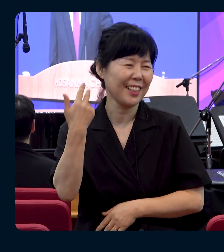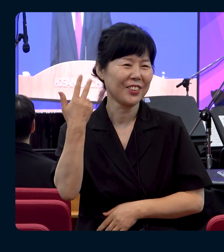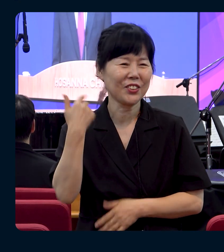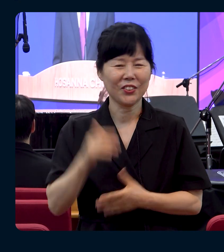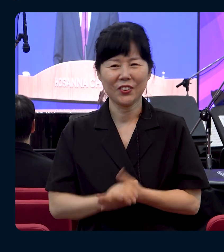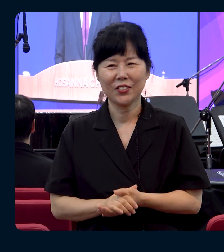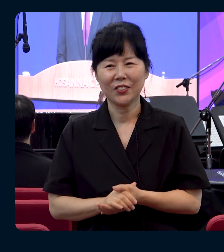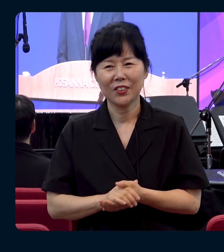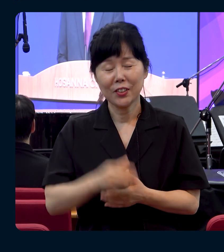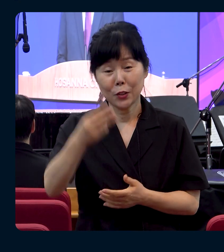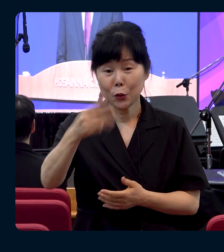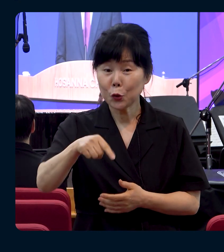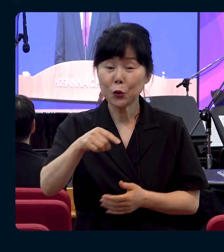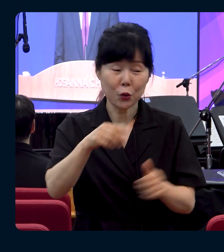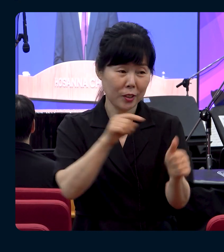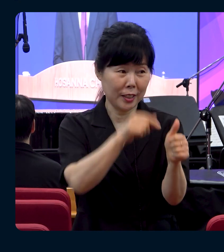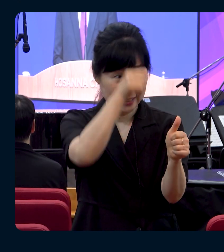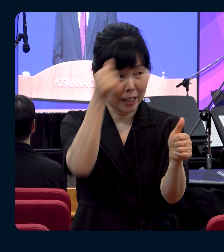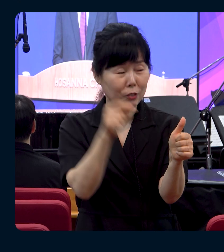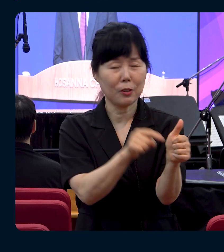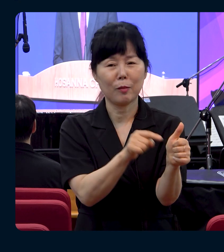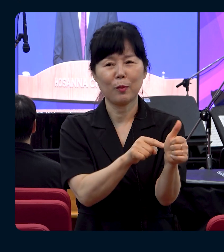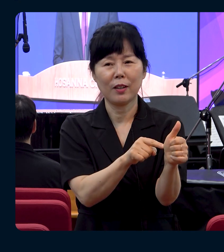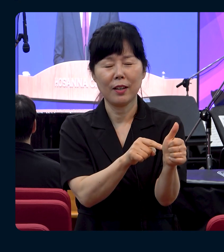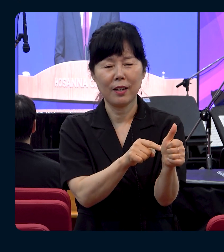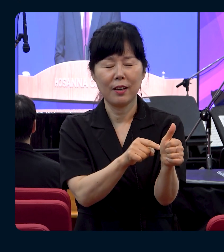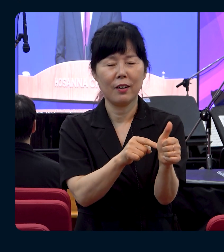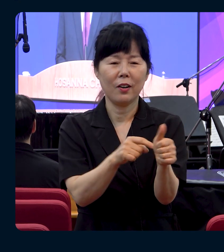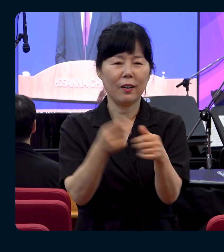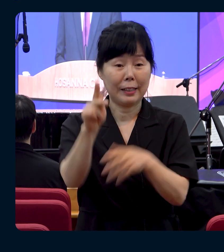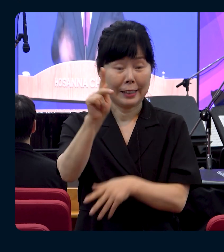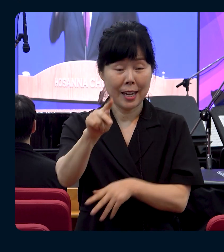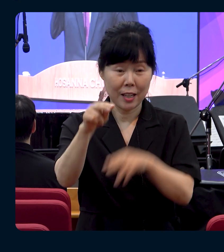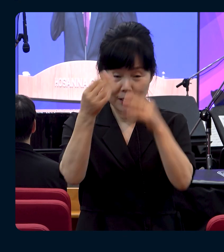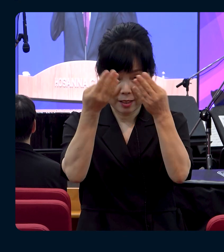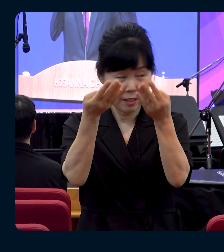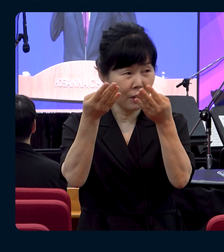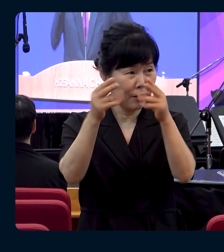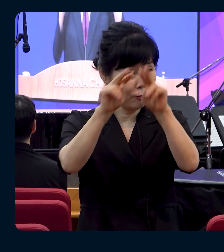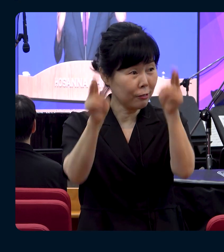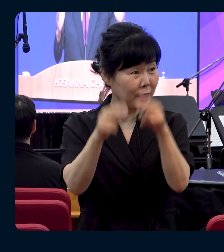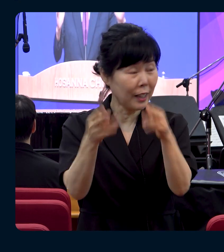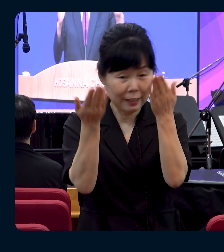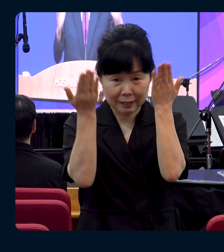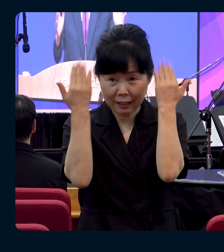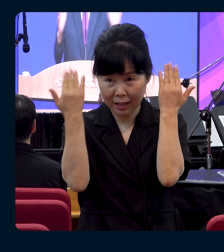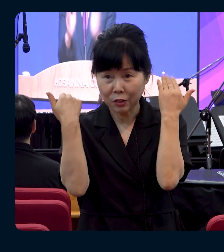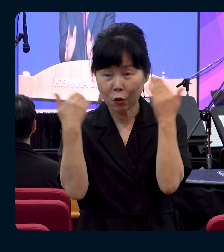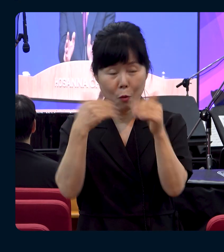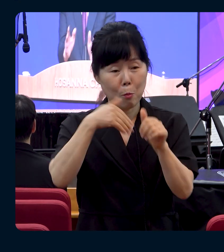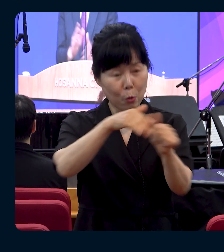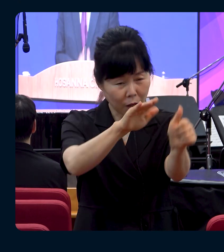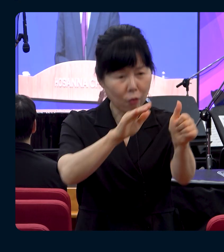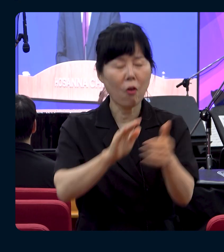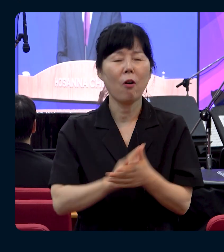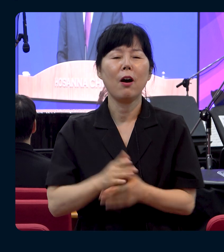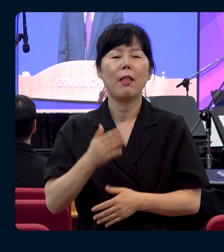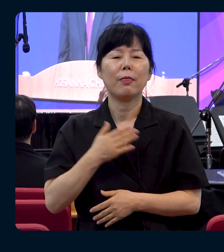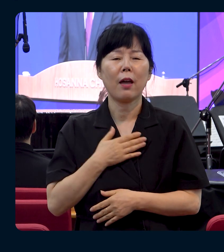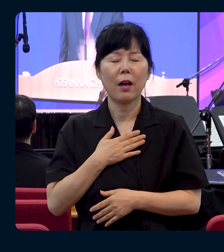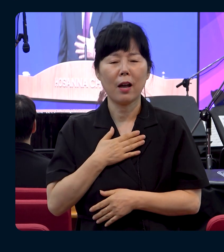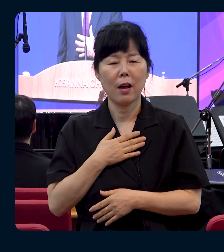그렇게 유병일 장로님을 다시 키르기즈로 보내드리면서 골로새서의 마지막 부분의 말씀이